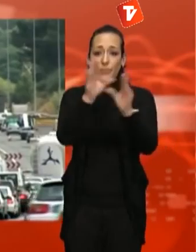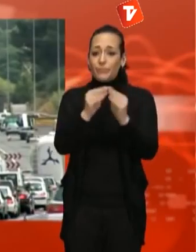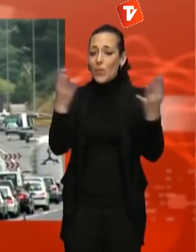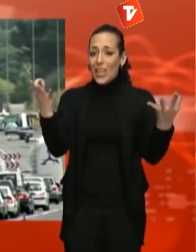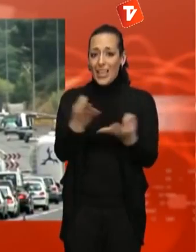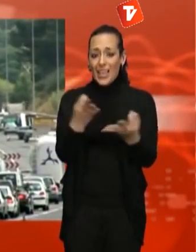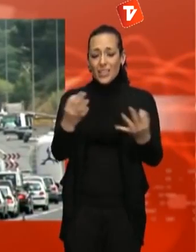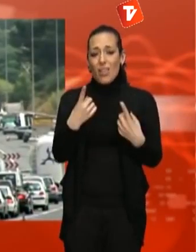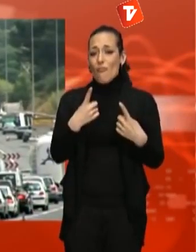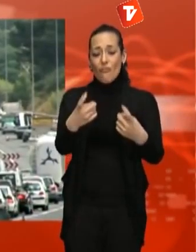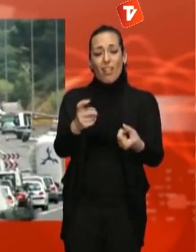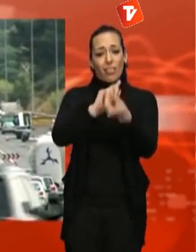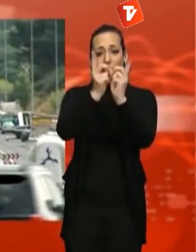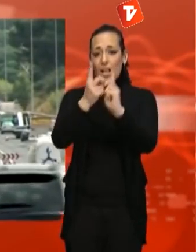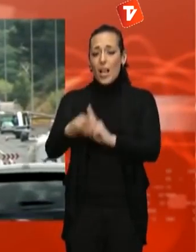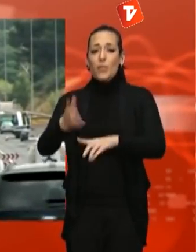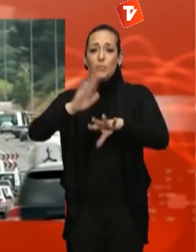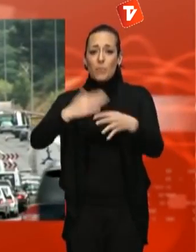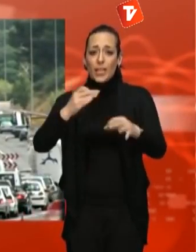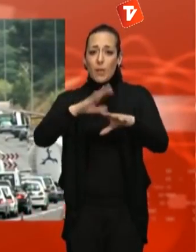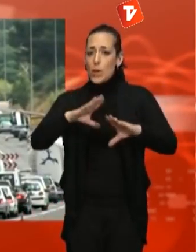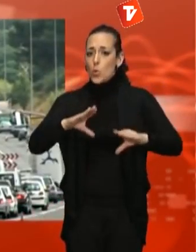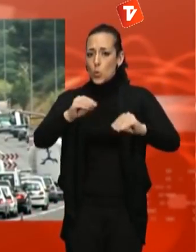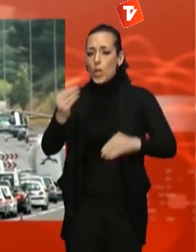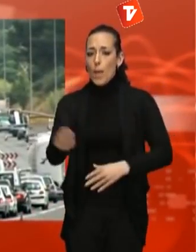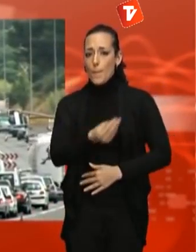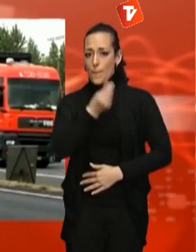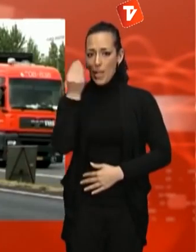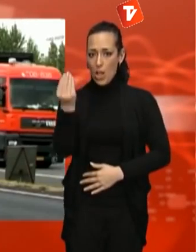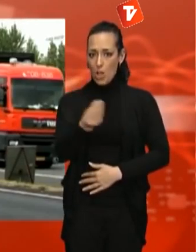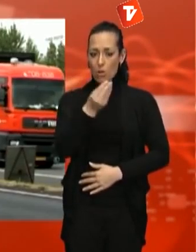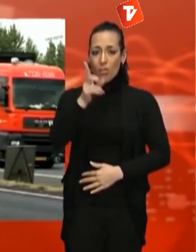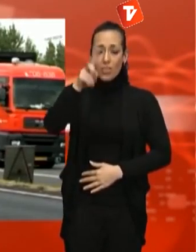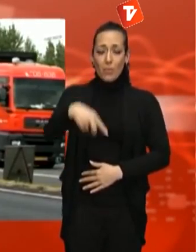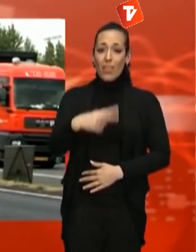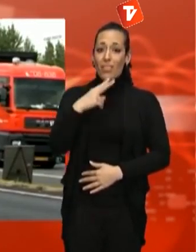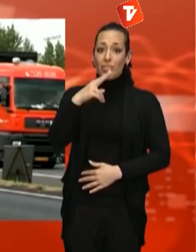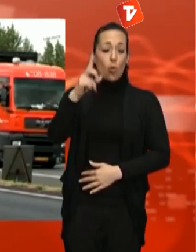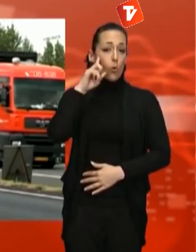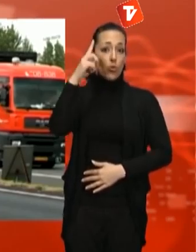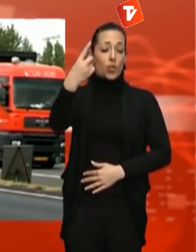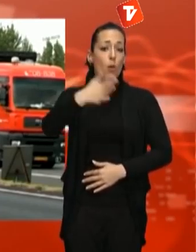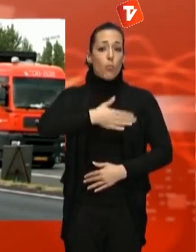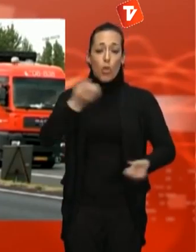només hi circulen 2.000 cotxes al dia, quan els càlculs preveien 7.500.